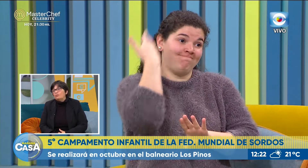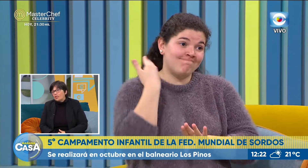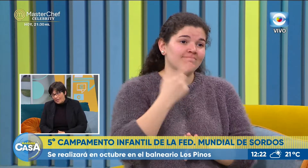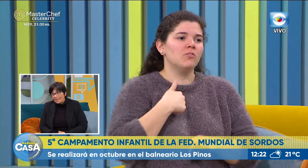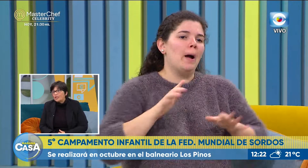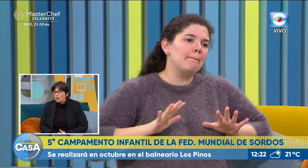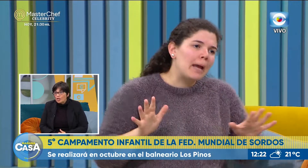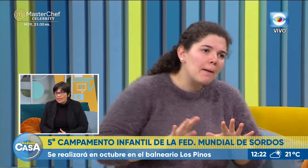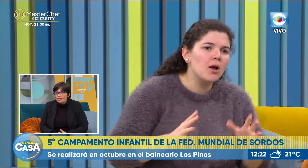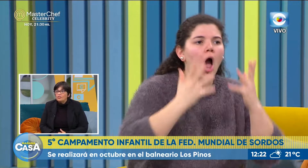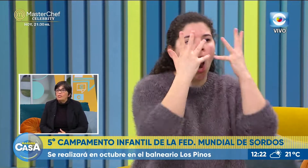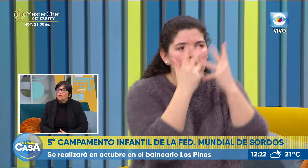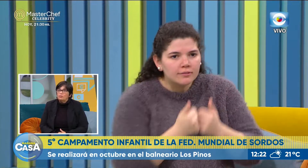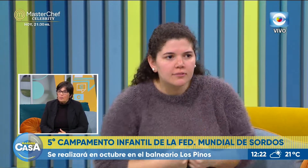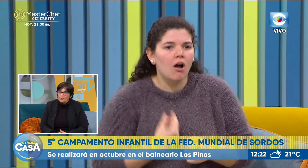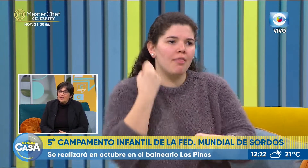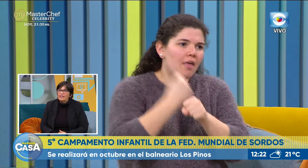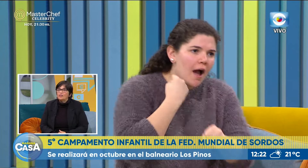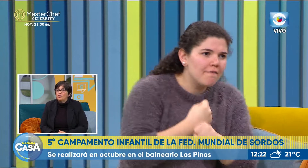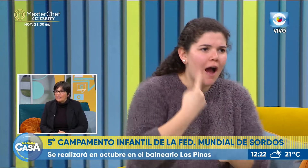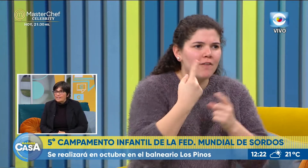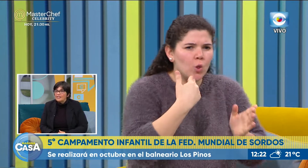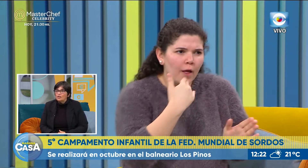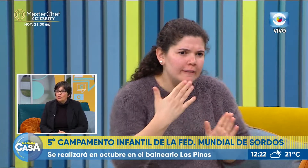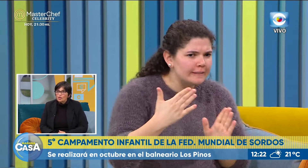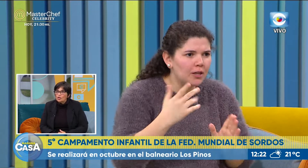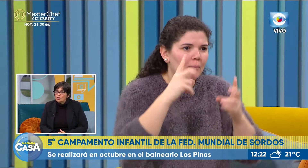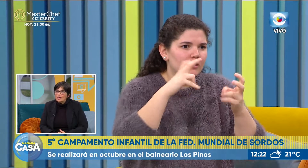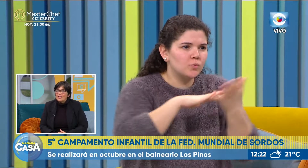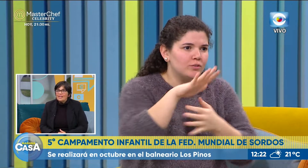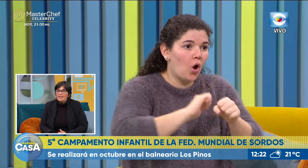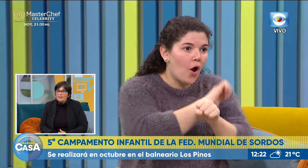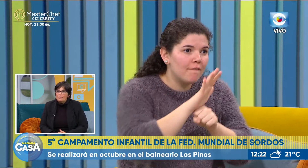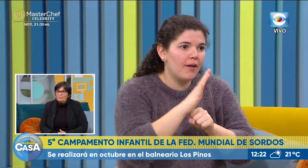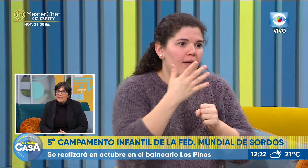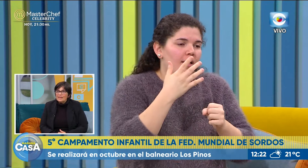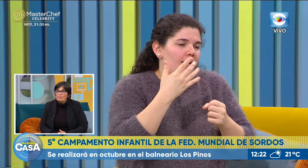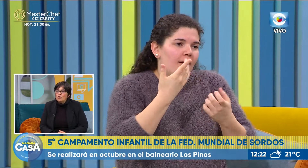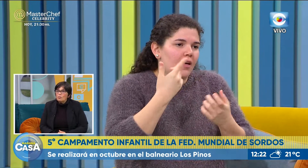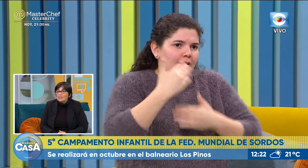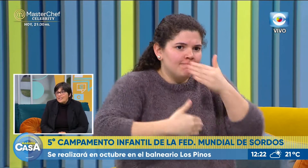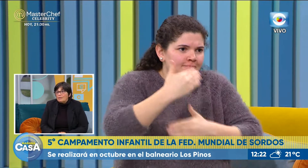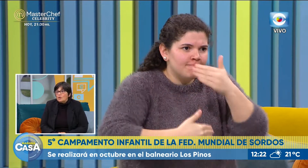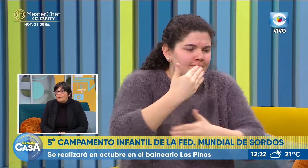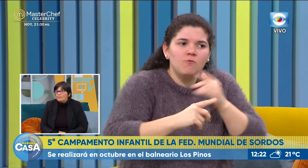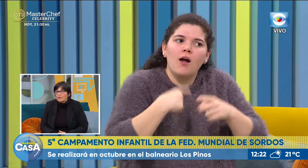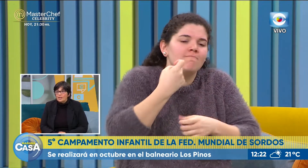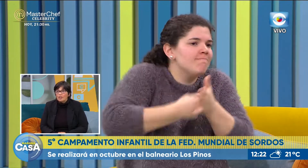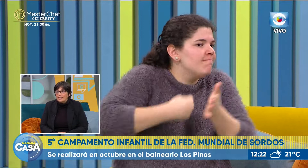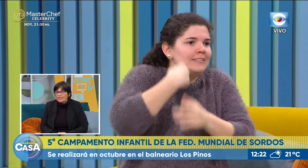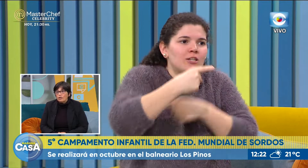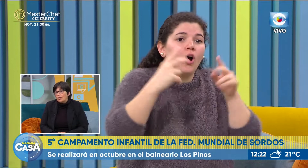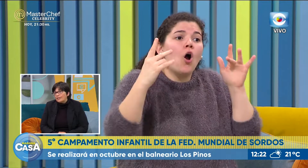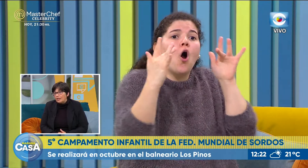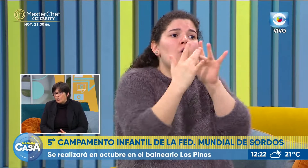Empezamos a trabajar hace dos años y estuvimos preparando, organizándonos y pensábamos cómo hacíamos para poder